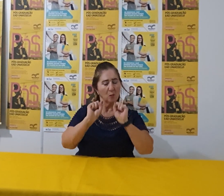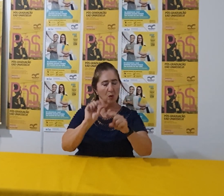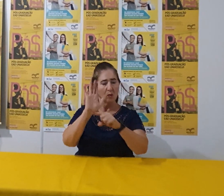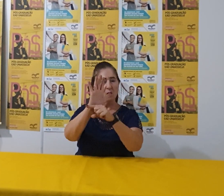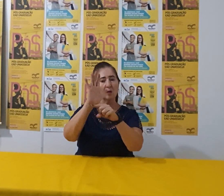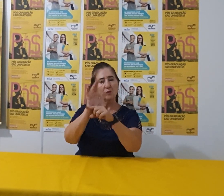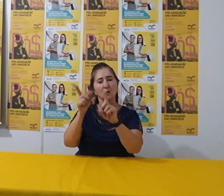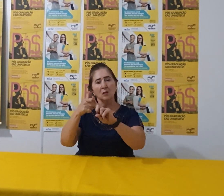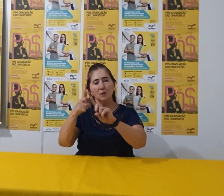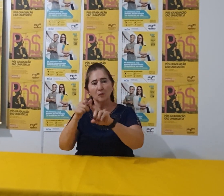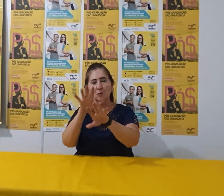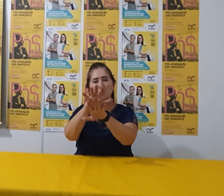inclusão, mas